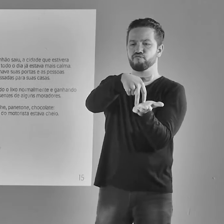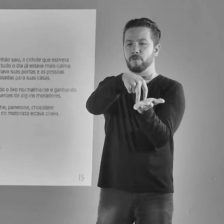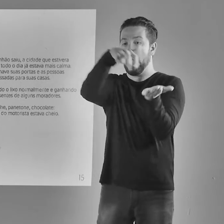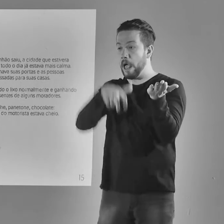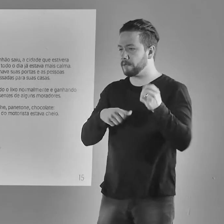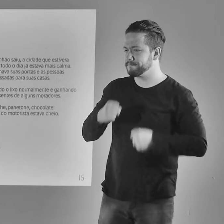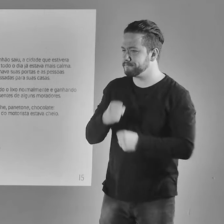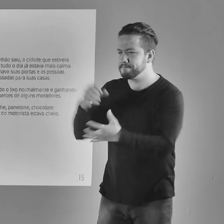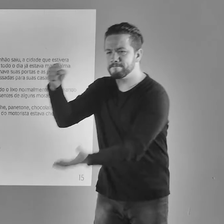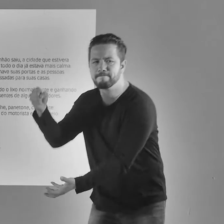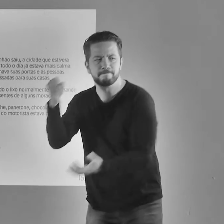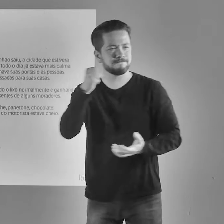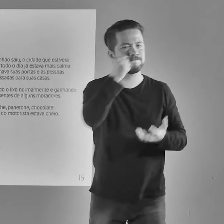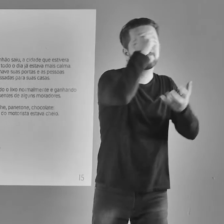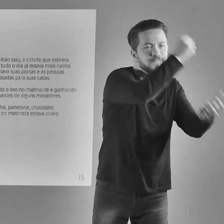alguns moradores.